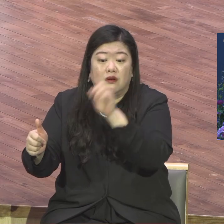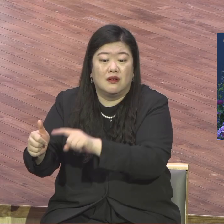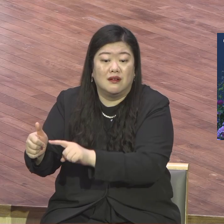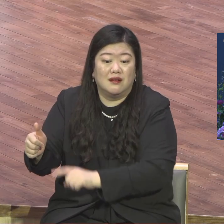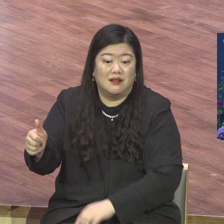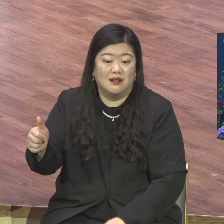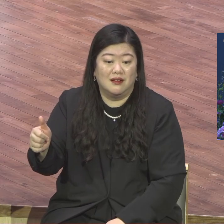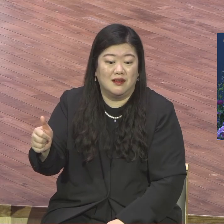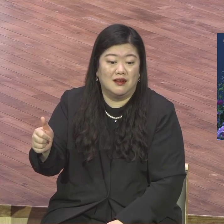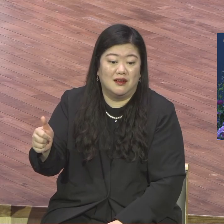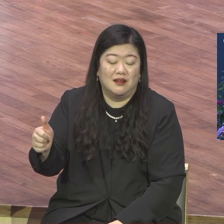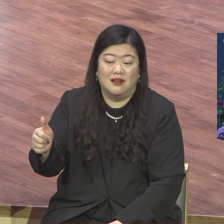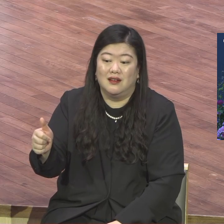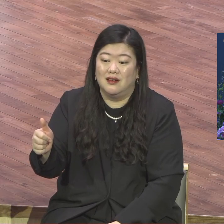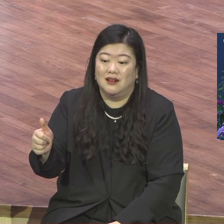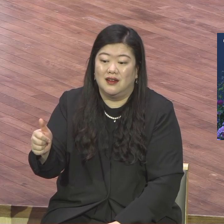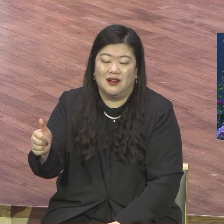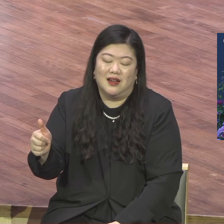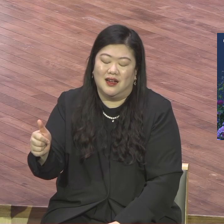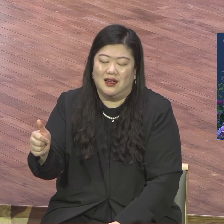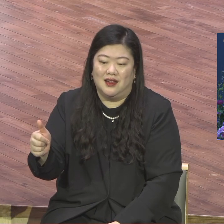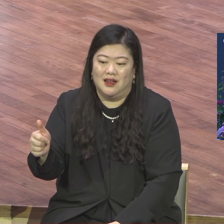가지고 그렇게